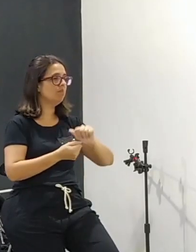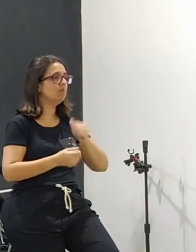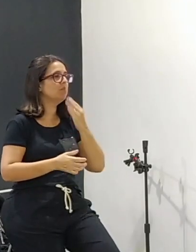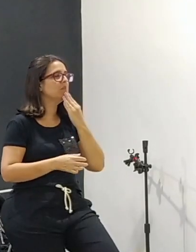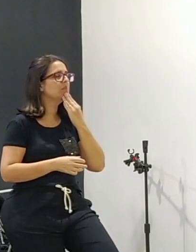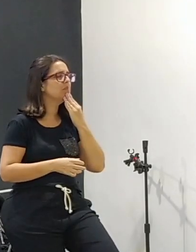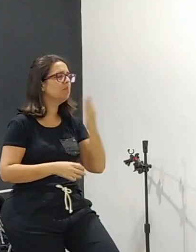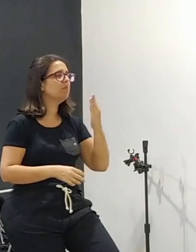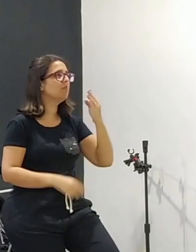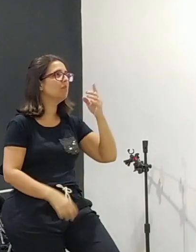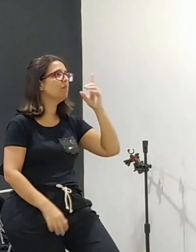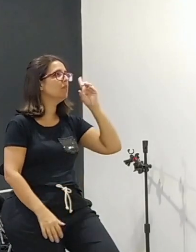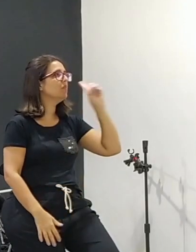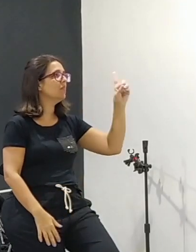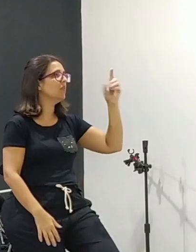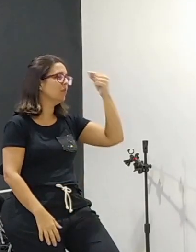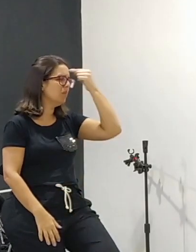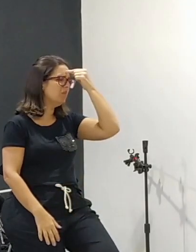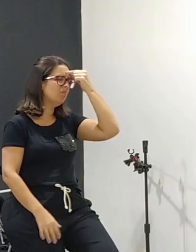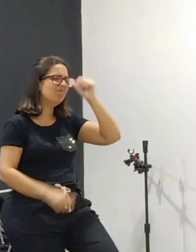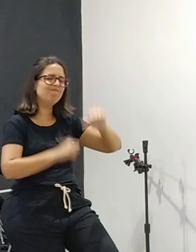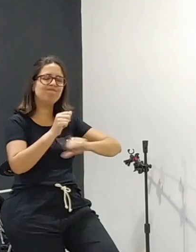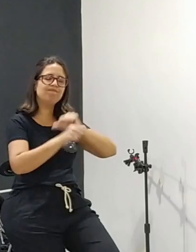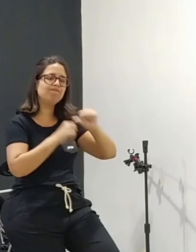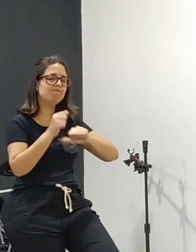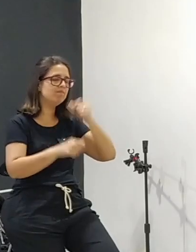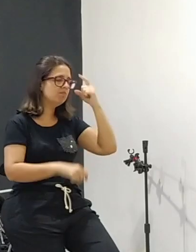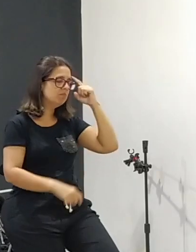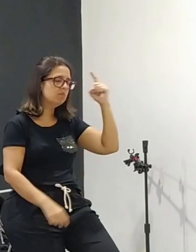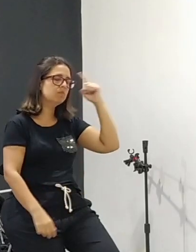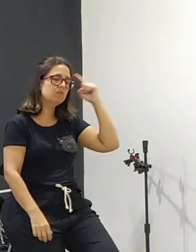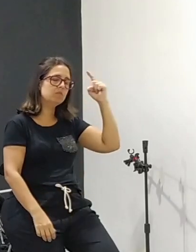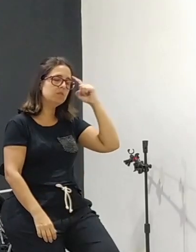mente renovada todos os dias, peça ao Senhor que te dê uma